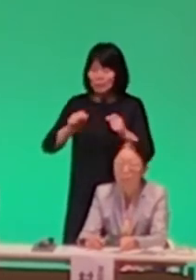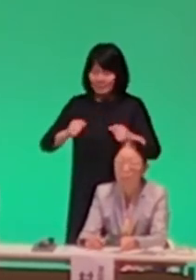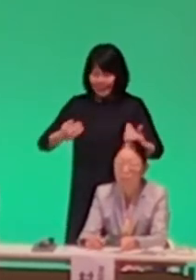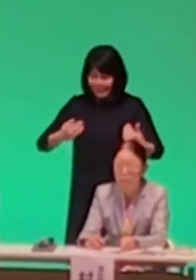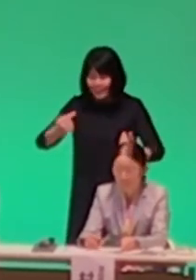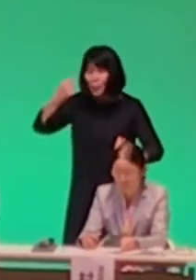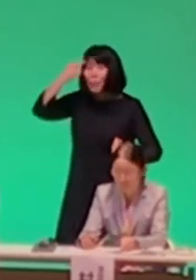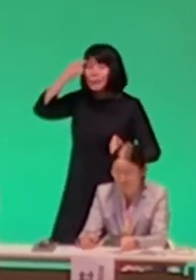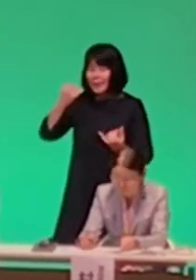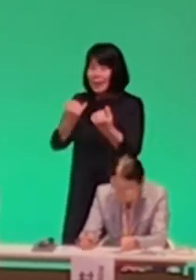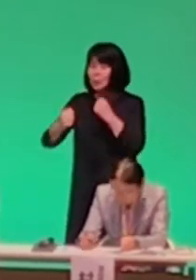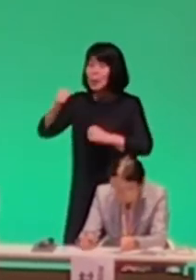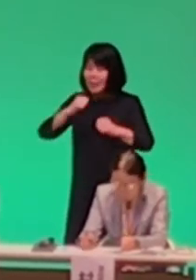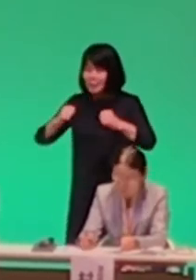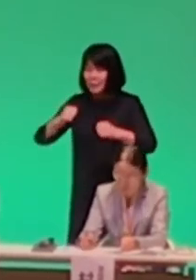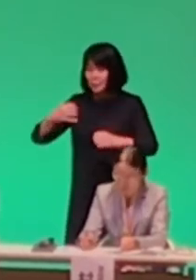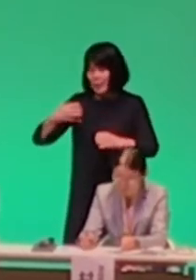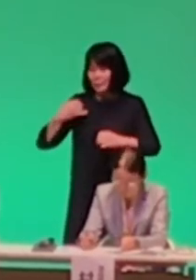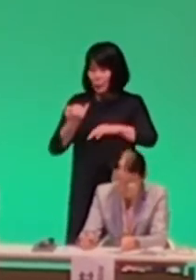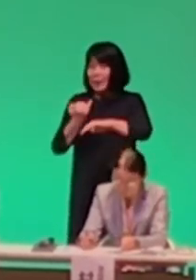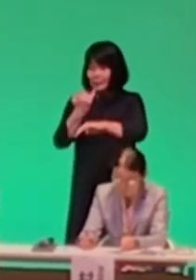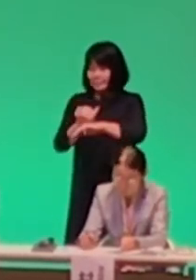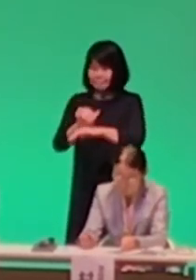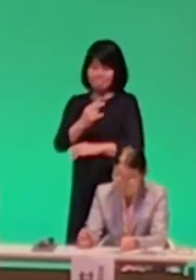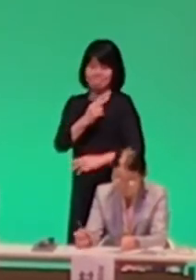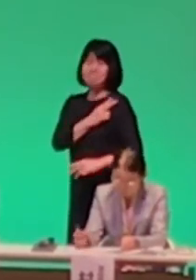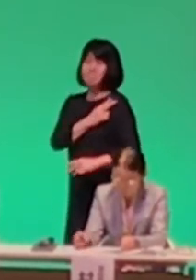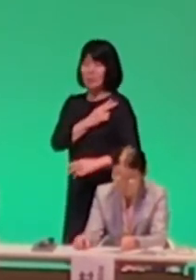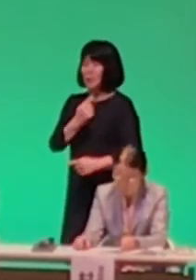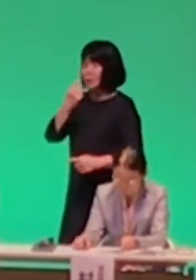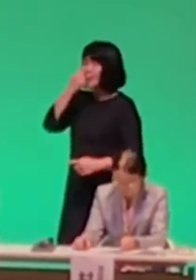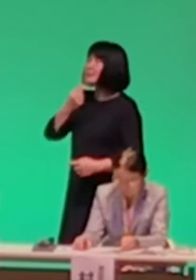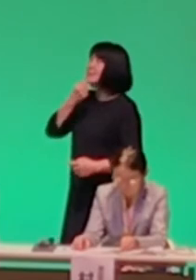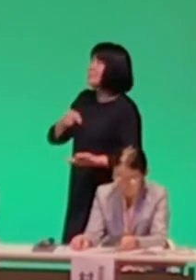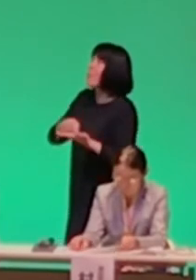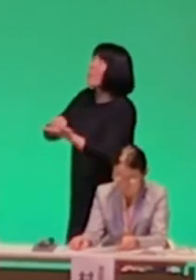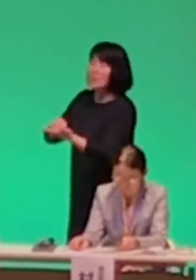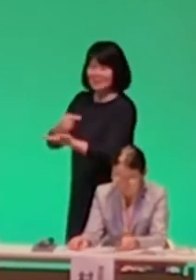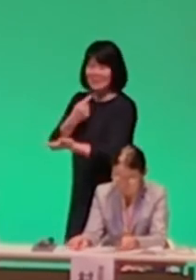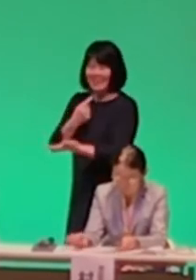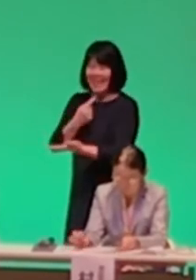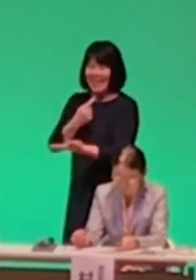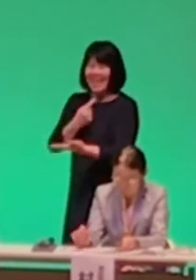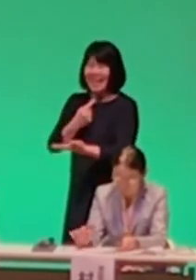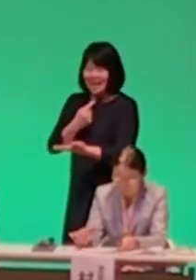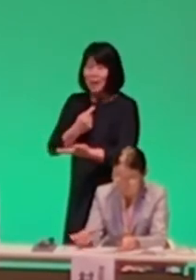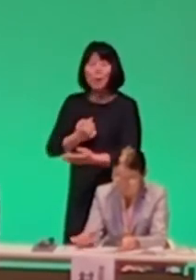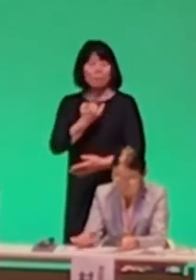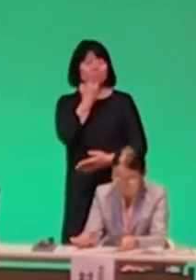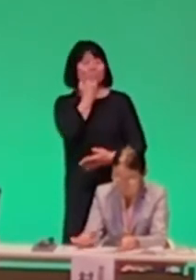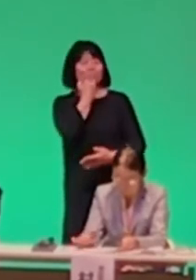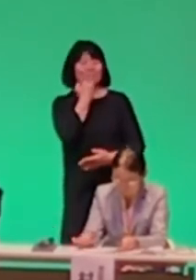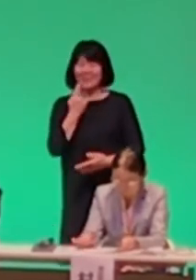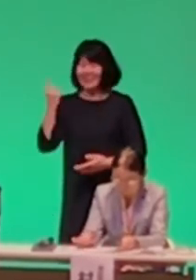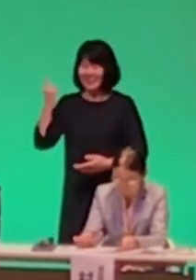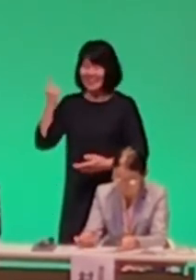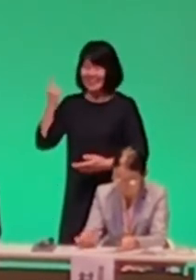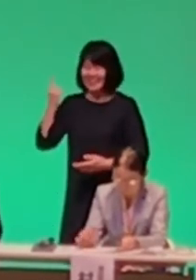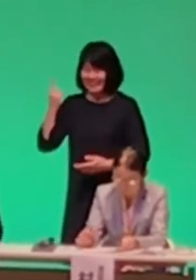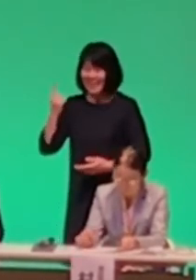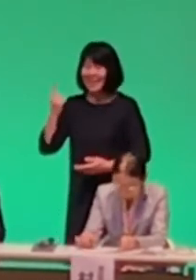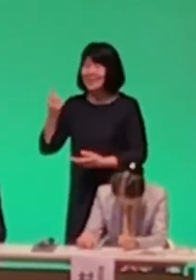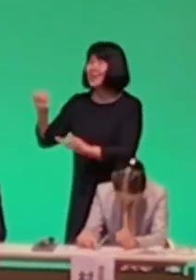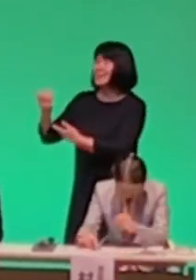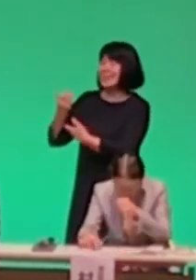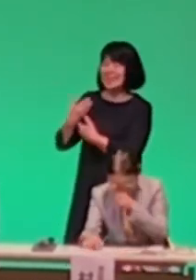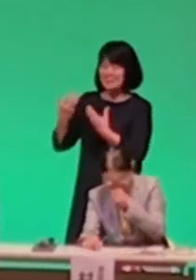ゃなと思ってた女性活躍担当大臣の仕事をこちらから指名いたしましたところ、 喜んで、自宅